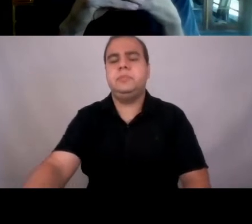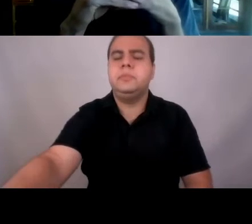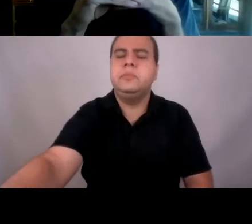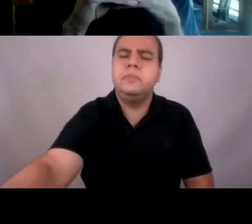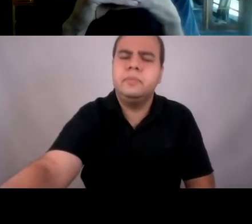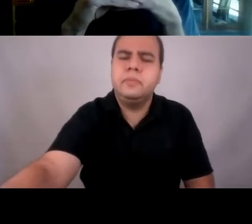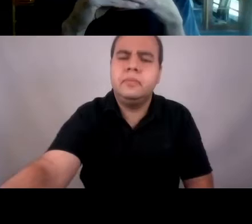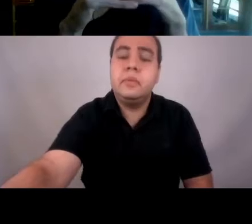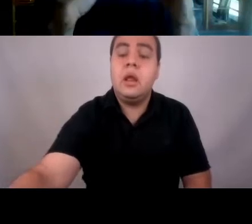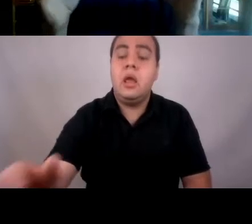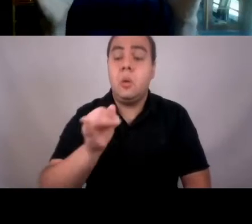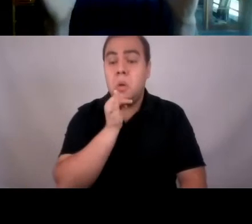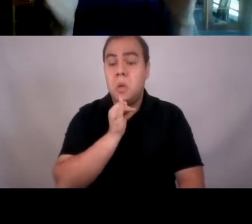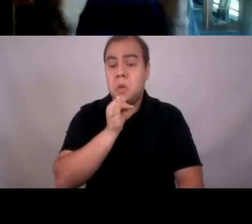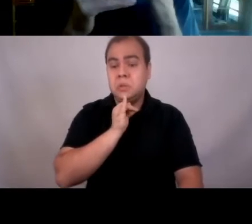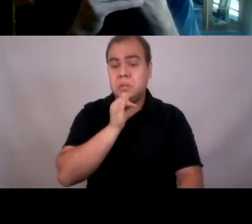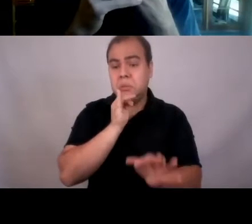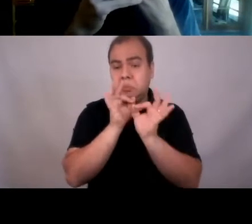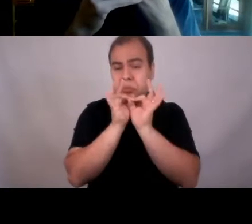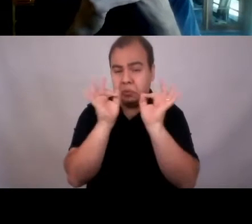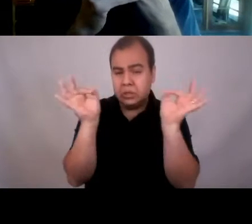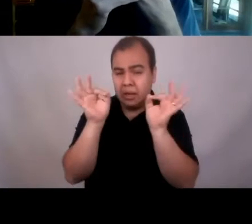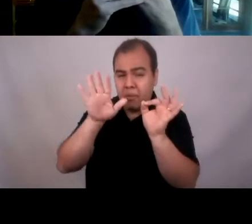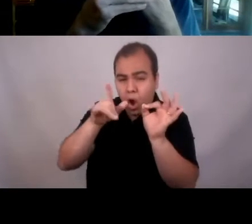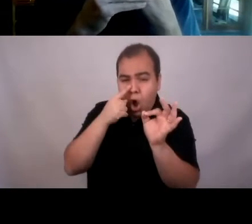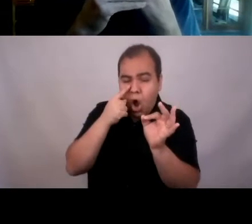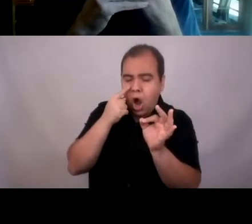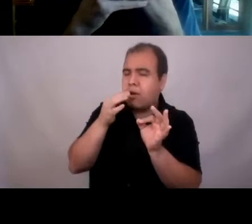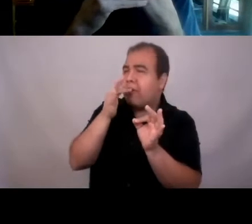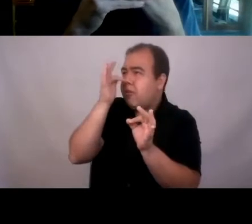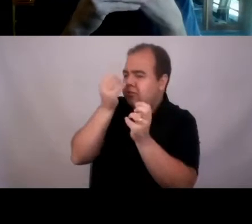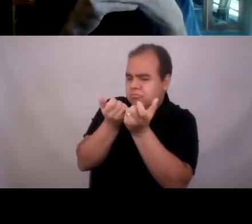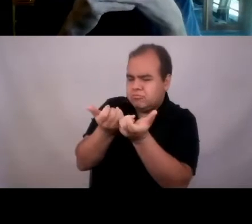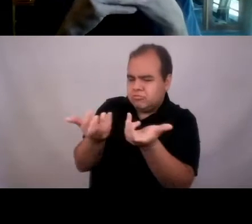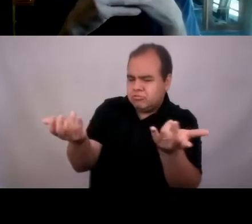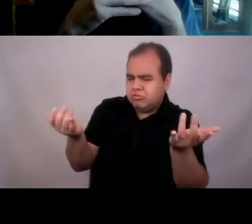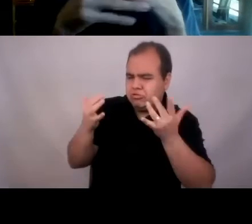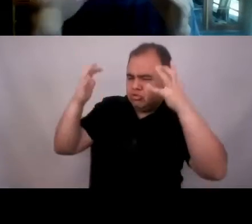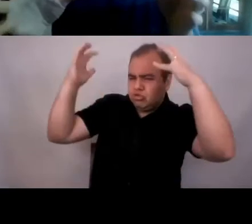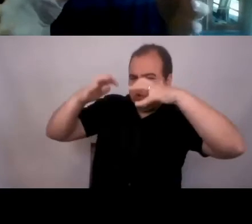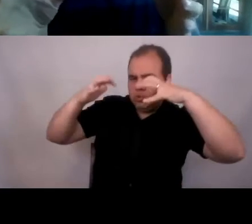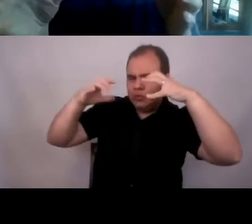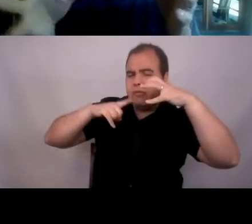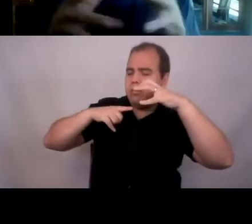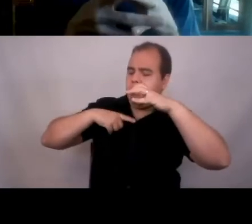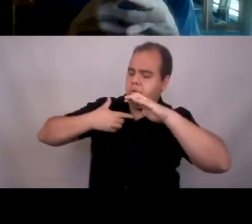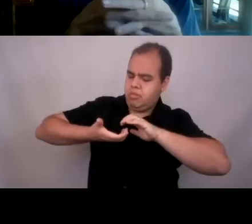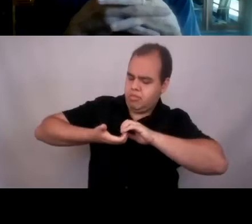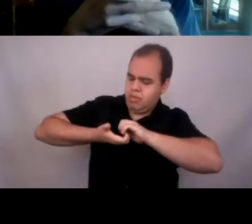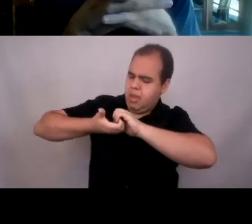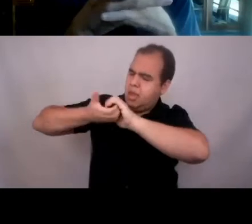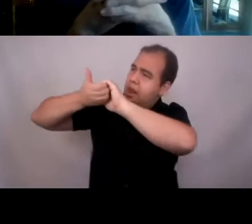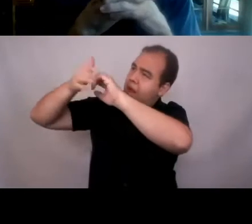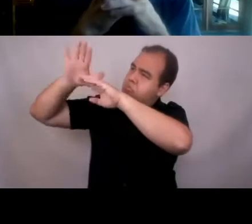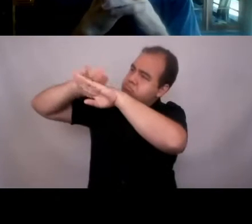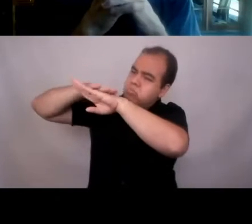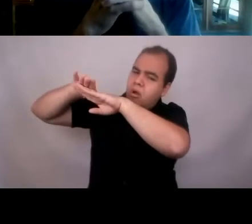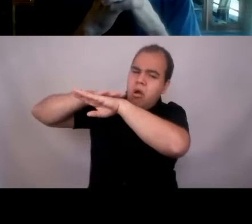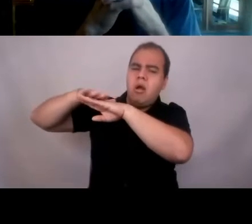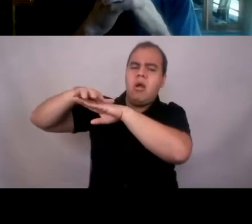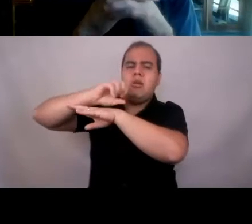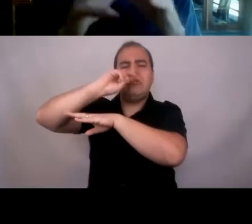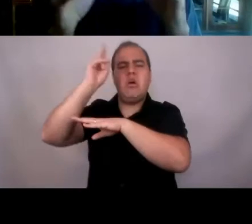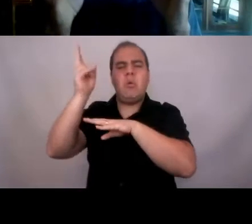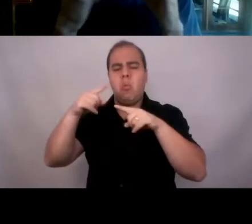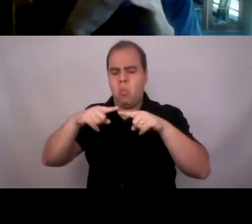Então, dando um exemplo simples, um jardim de chuva que está conectado num telhado de uma casa, de um quartinho, de uma edificação